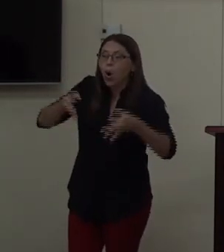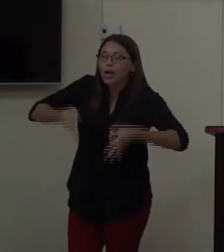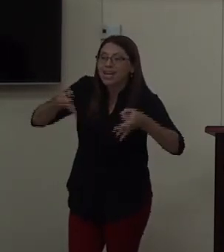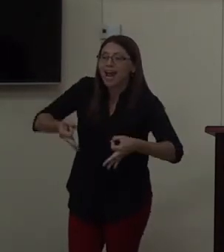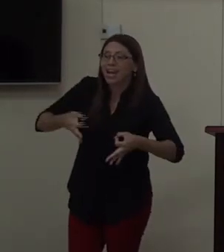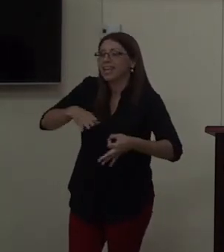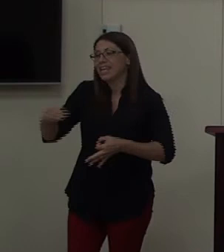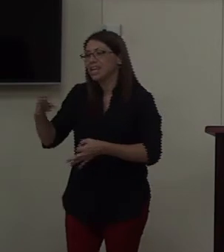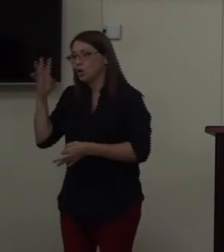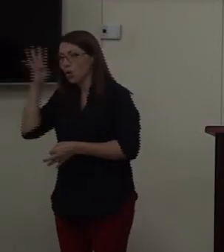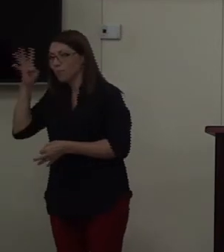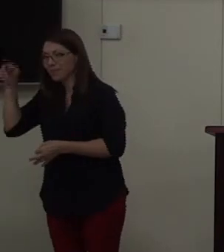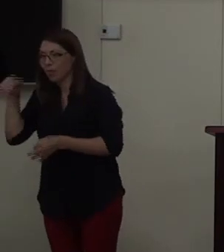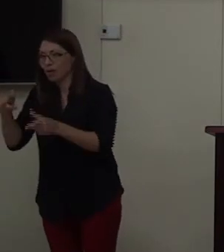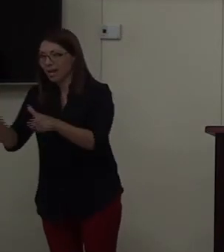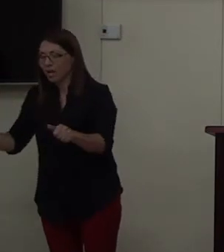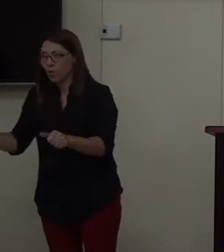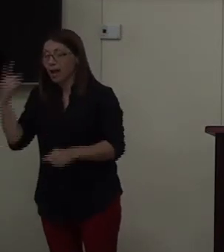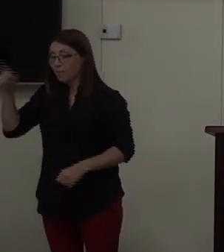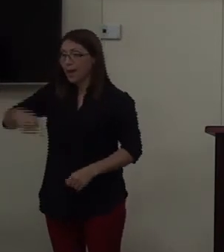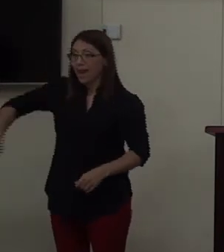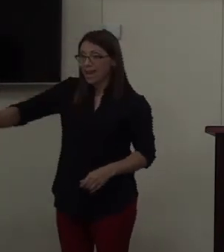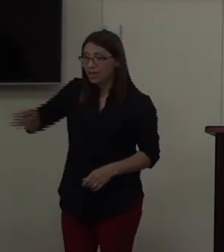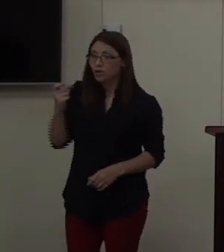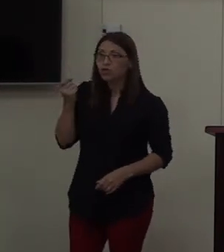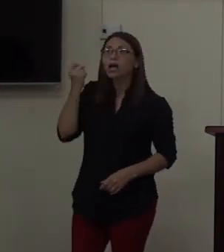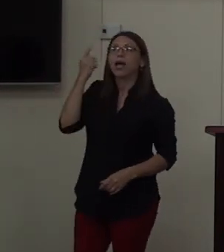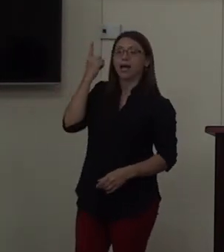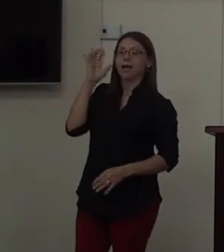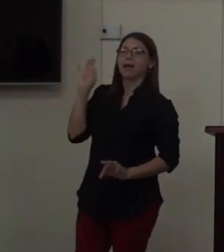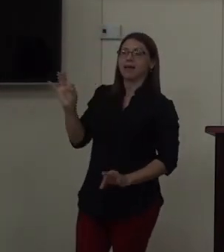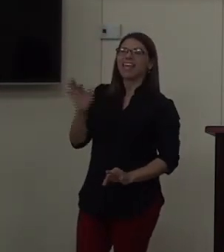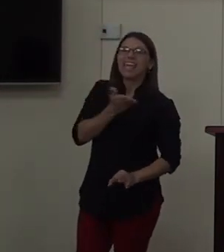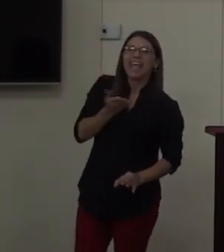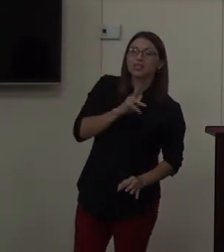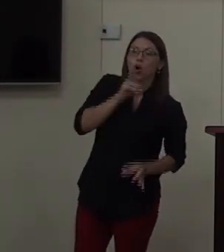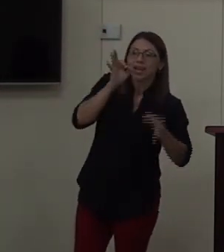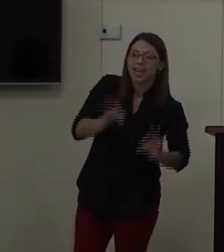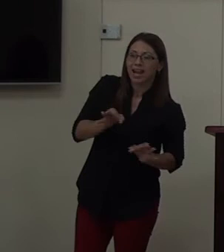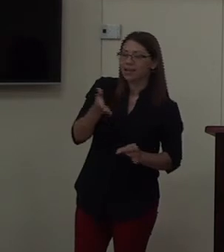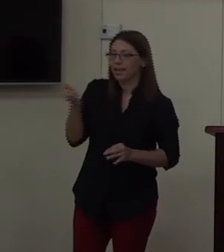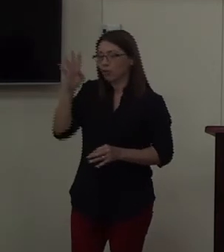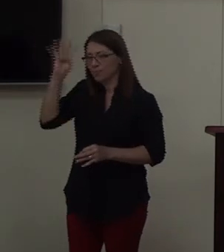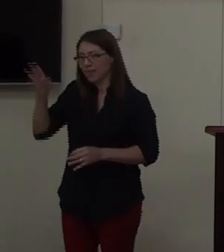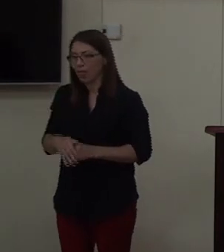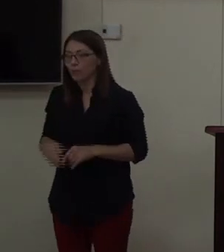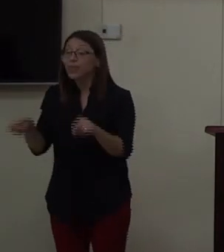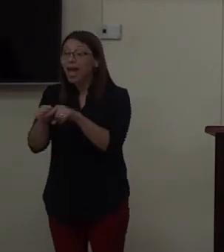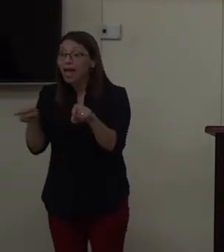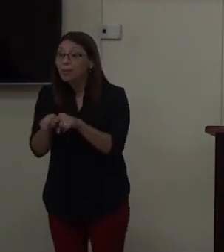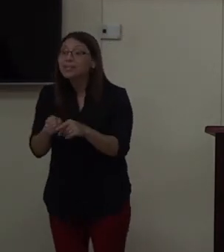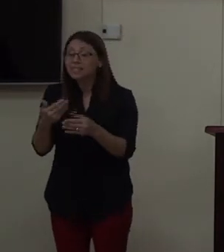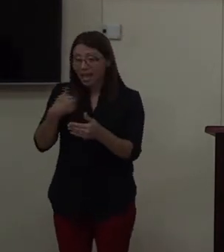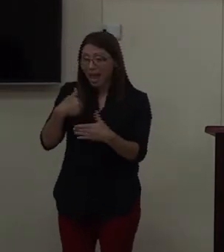lengua, ¿verdad? Y es muy muy claro para ellos que es lo original y lo inventado. Entonces, y además hay una serie de